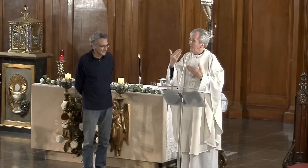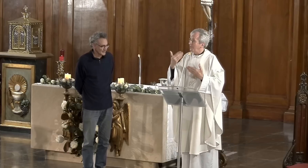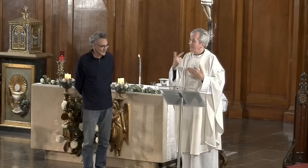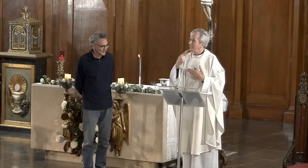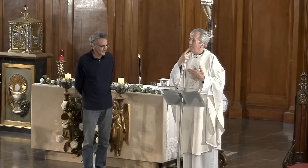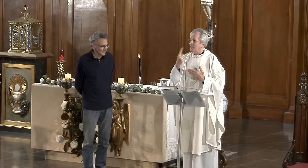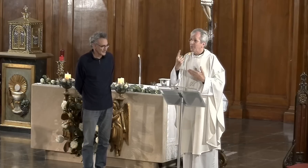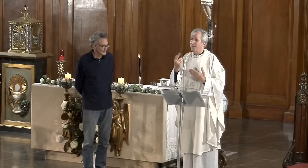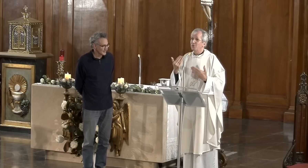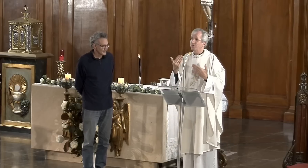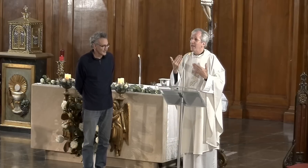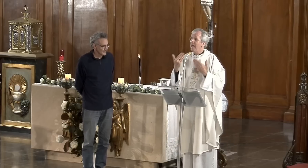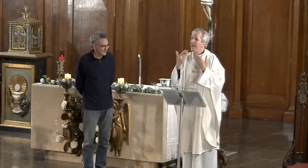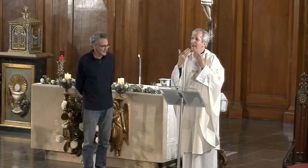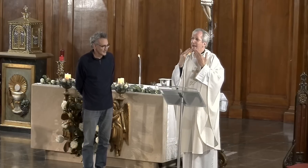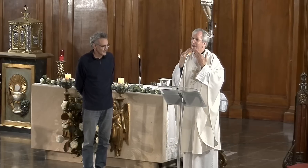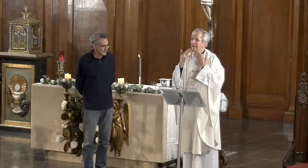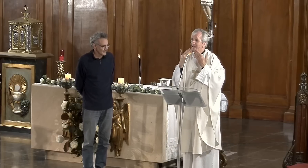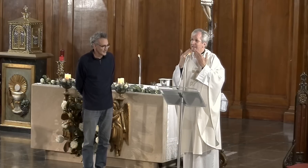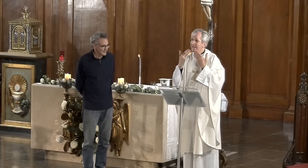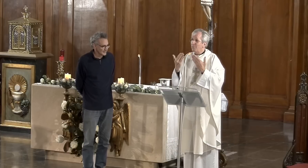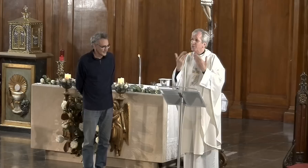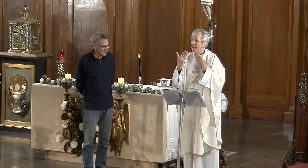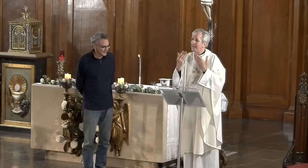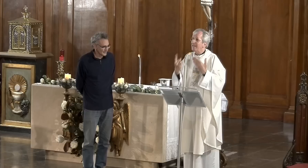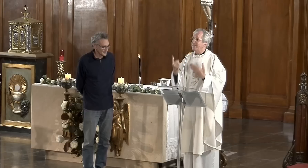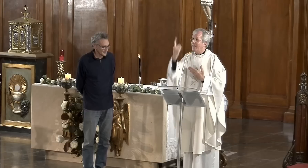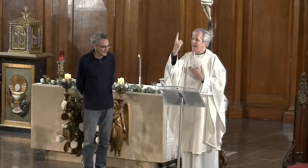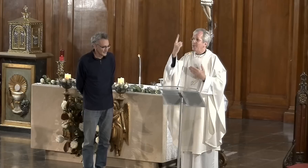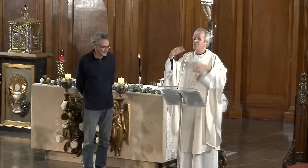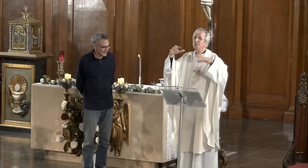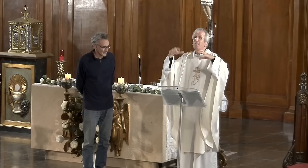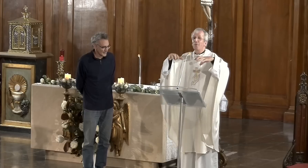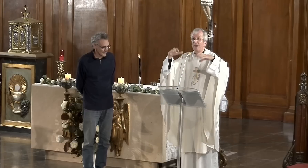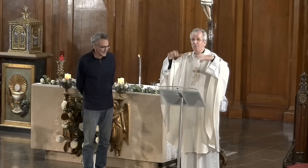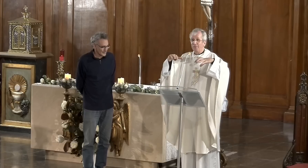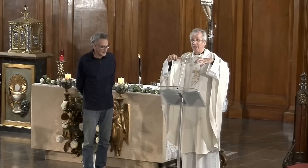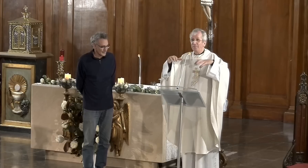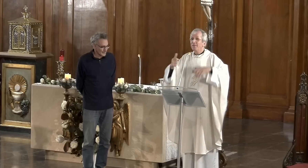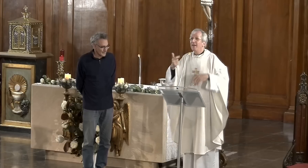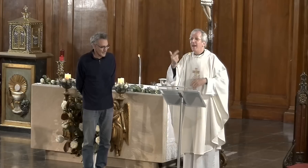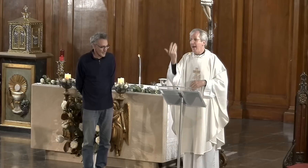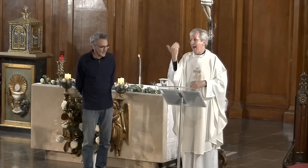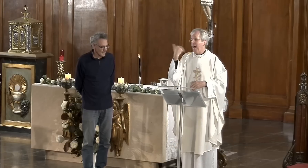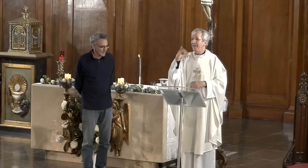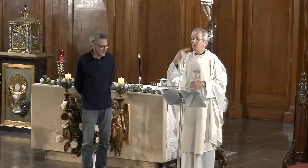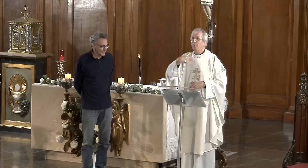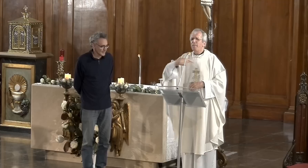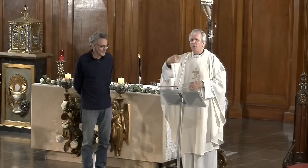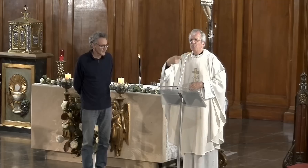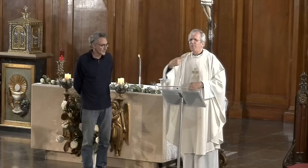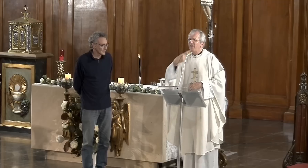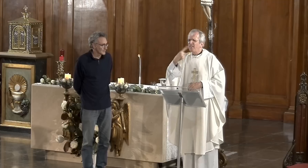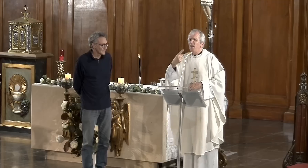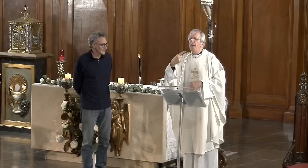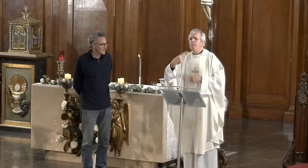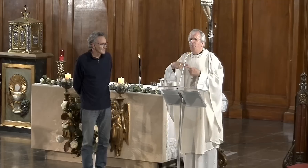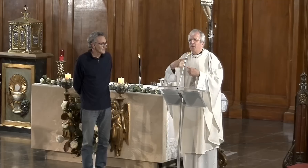por eso decimos damos gracias a Dios por la lluvia ayer no me preguntaba y dice Por